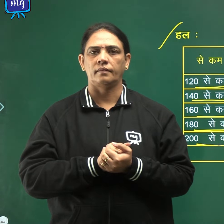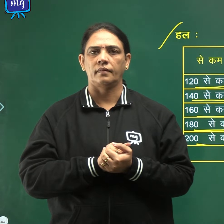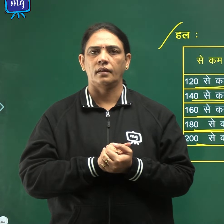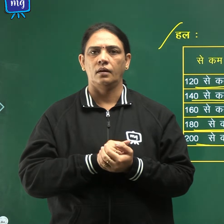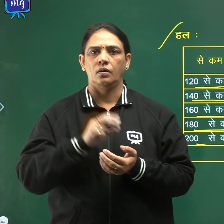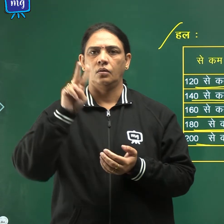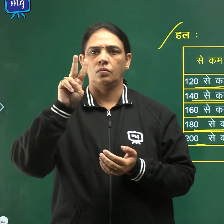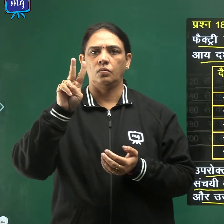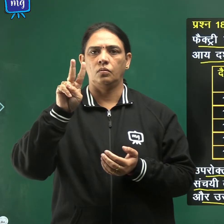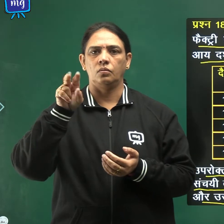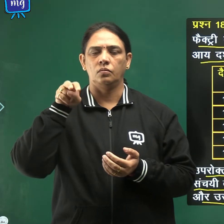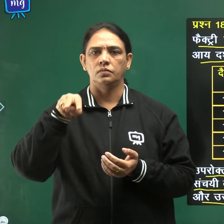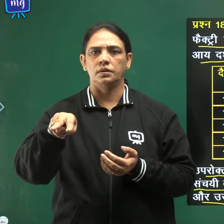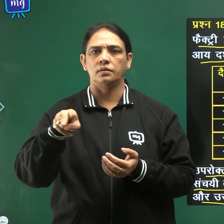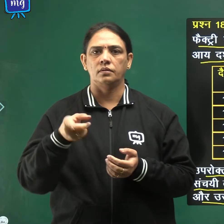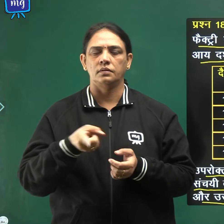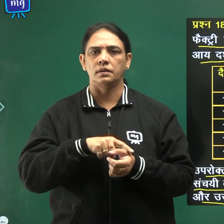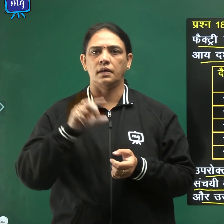200 से कम